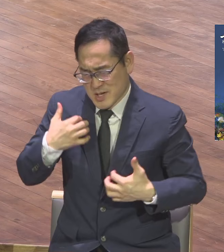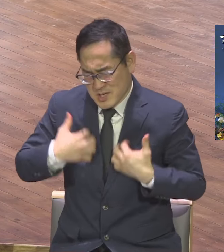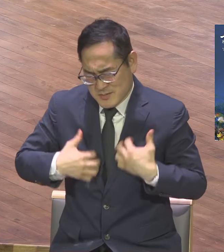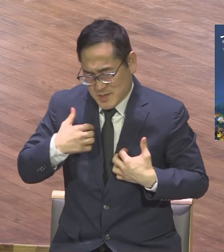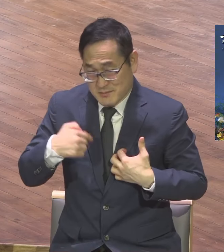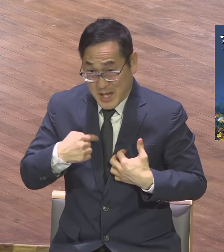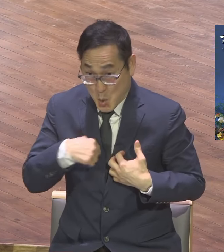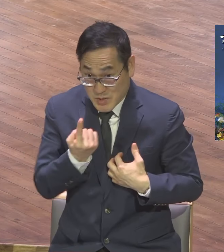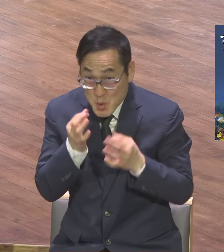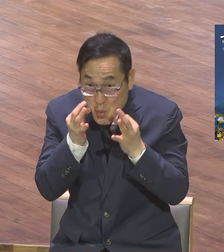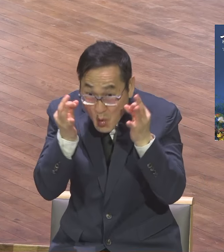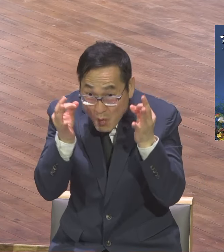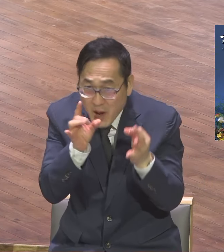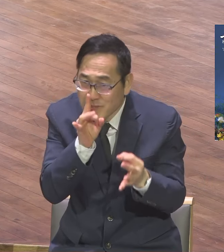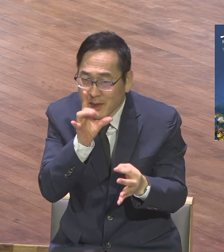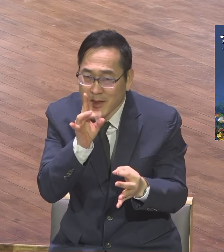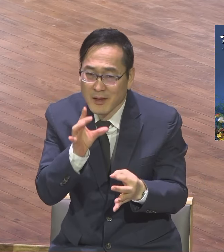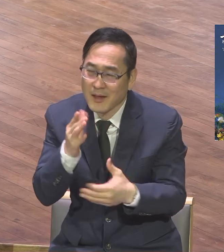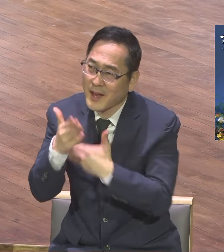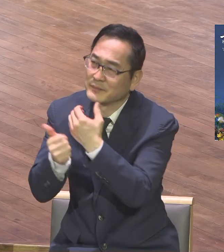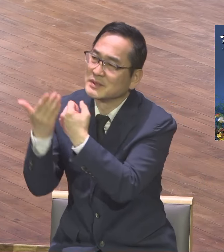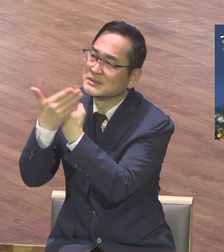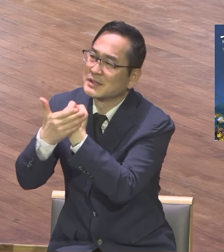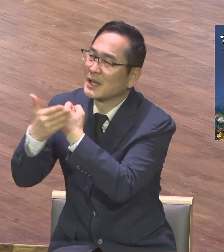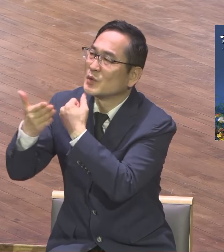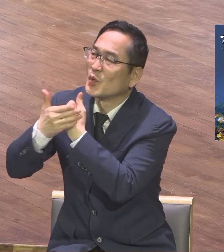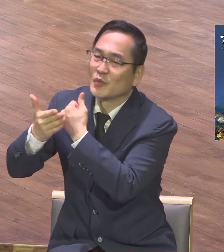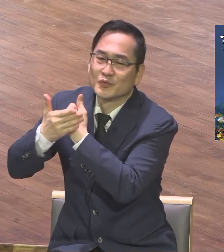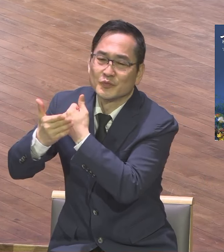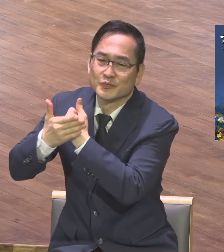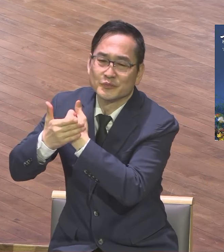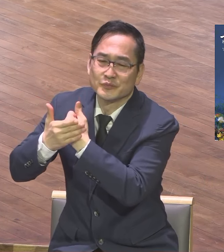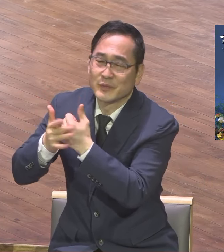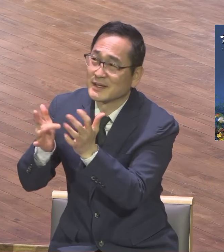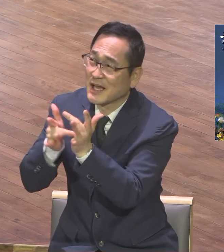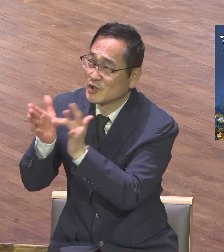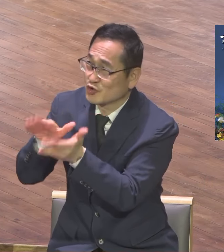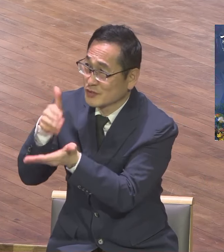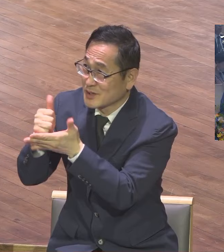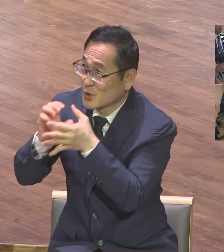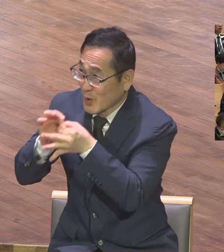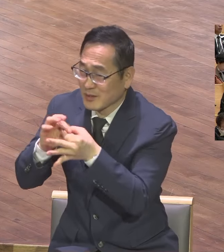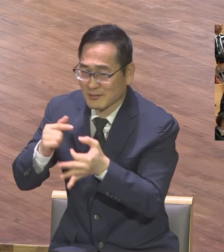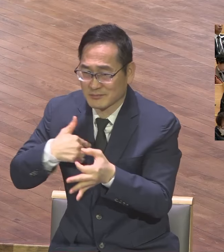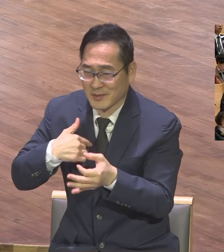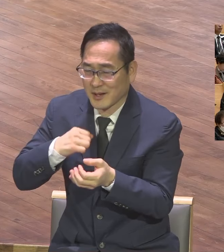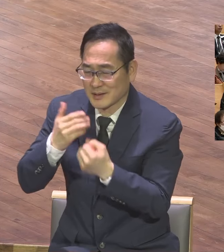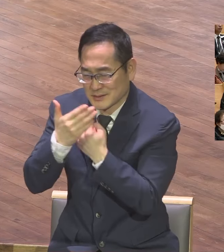인간은 어려우신 예수 그리스도를 통해서만 가능합니다.